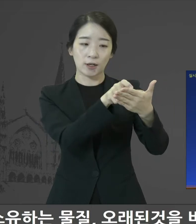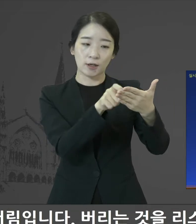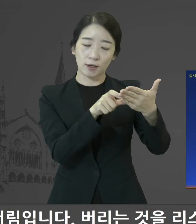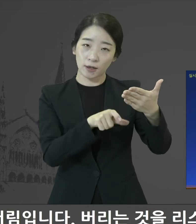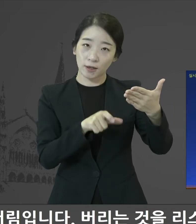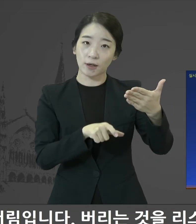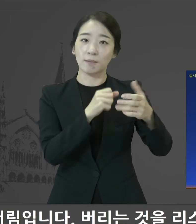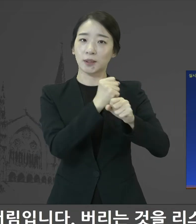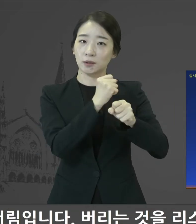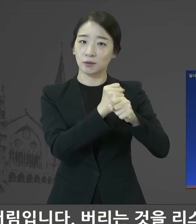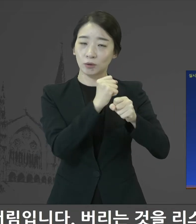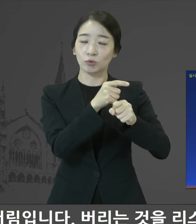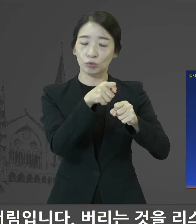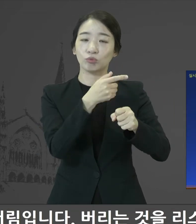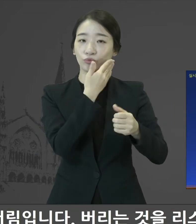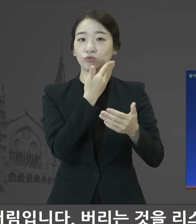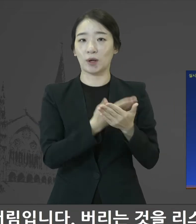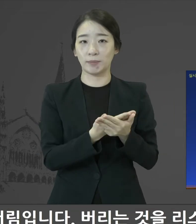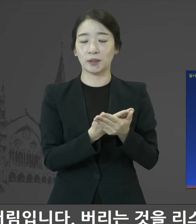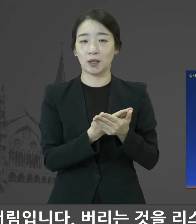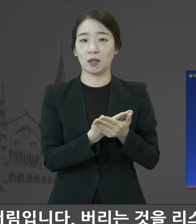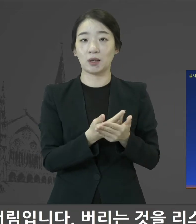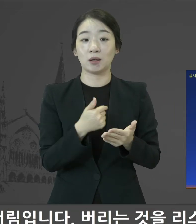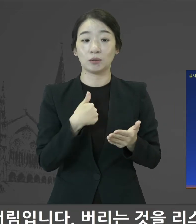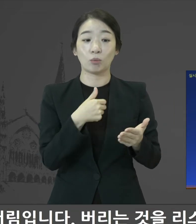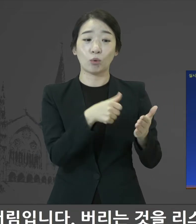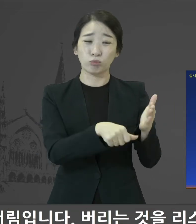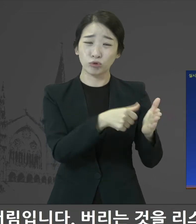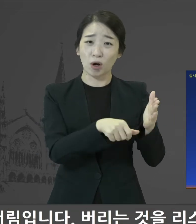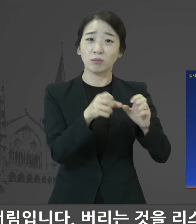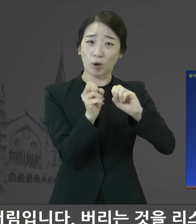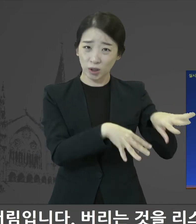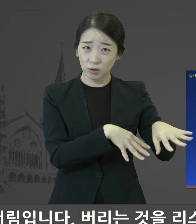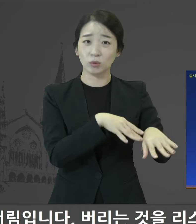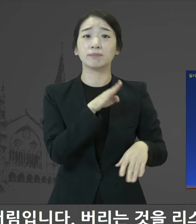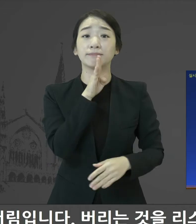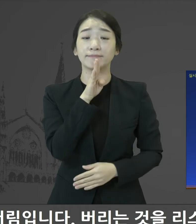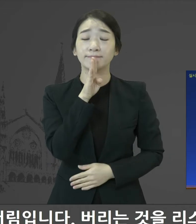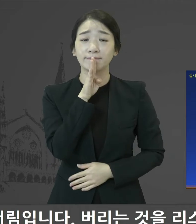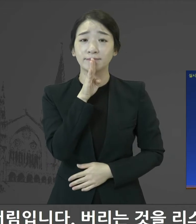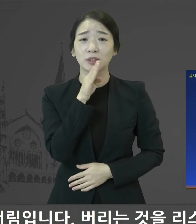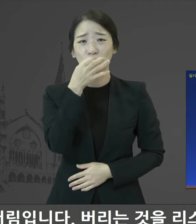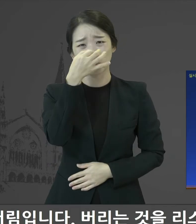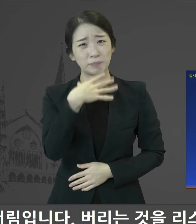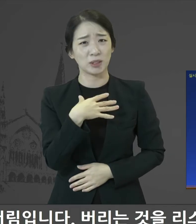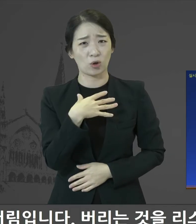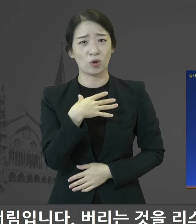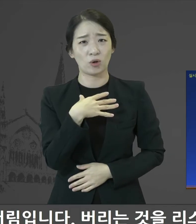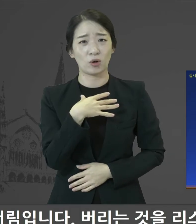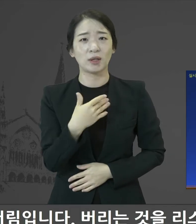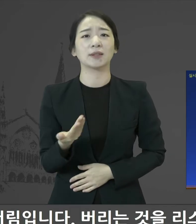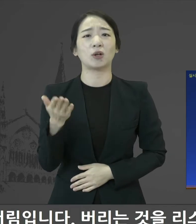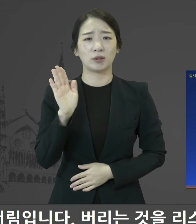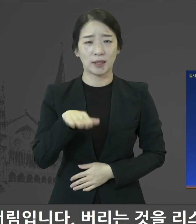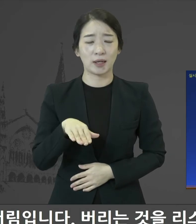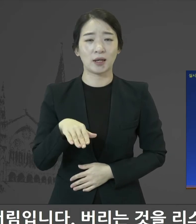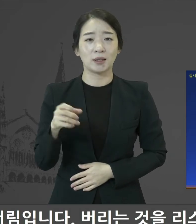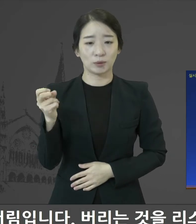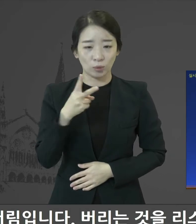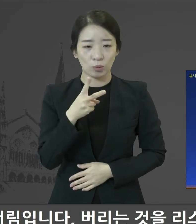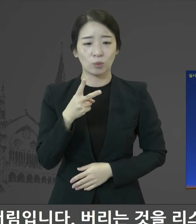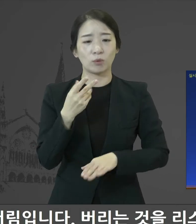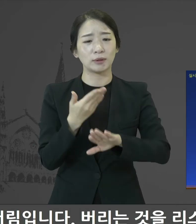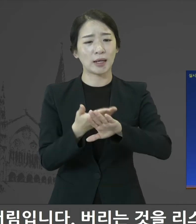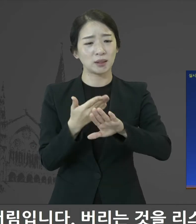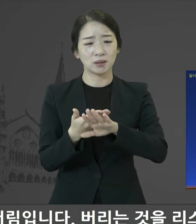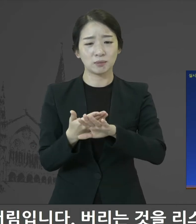좋을 것 같습니다. 사실 우리는 물질을 버리는 것도 참 힘들고요, 우리 인생에 이렇게 부담이 되는, 이 짐이 되는 일들을 버리는